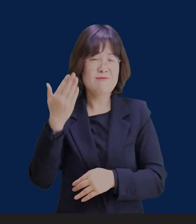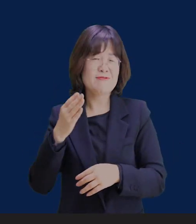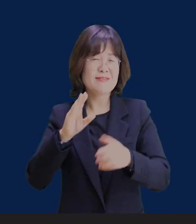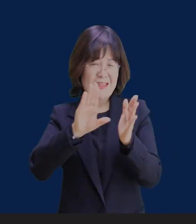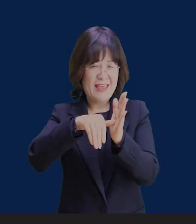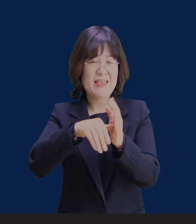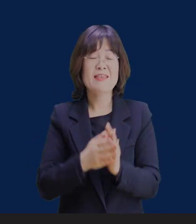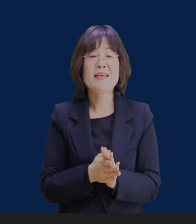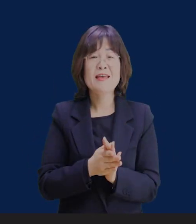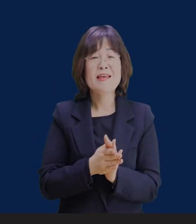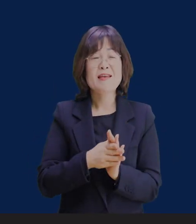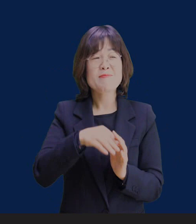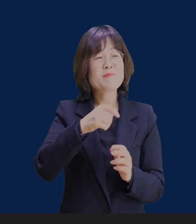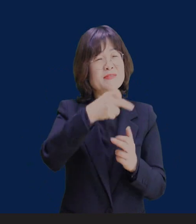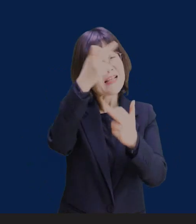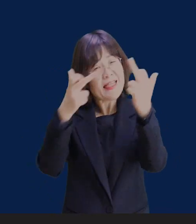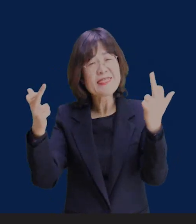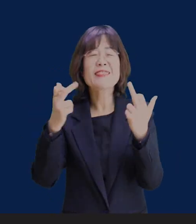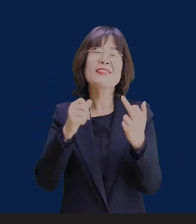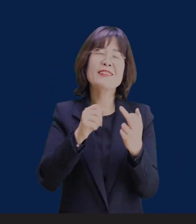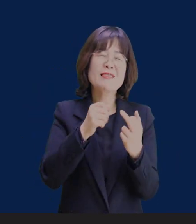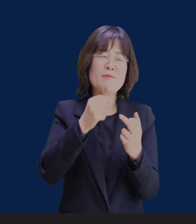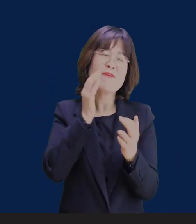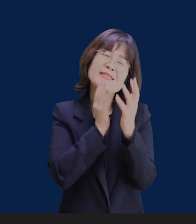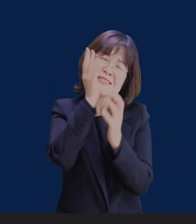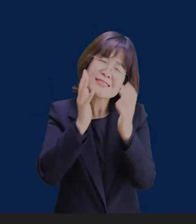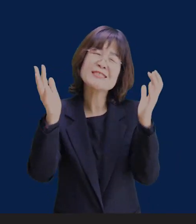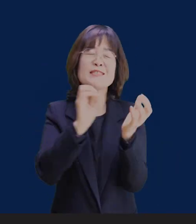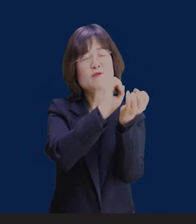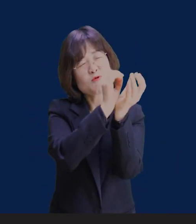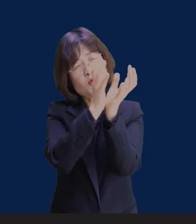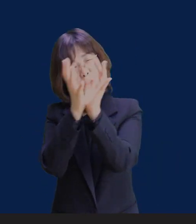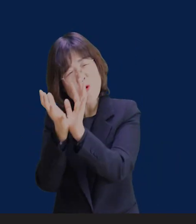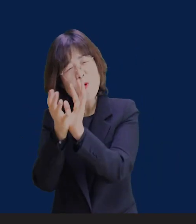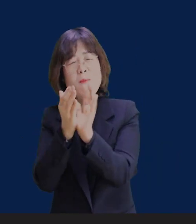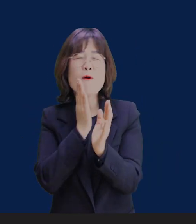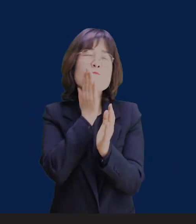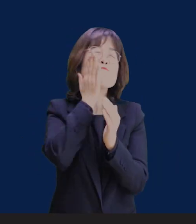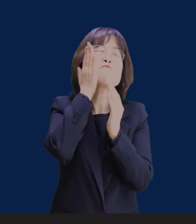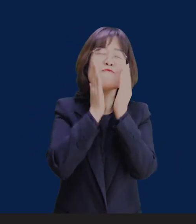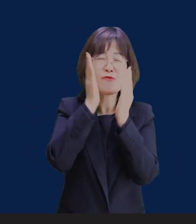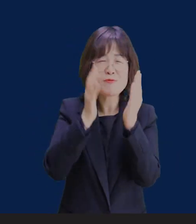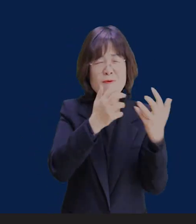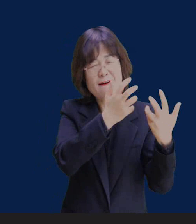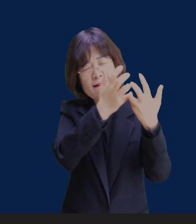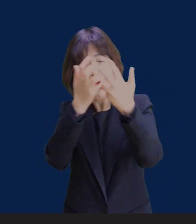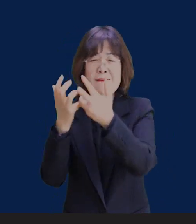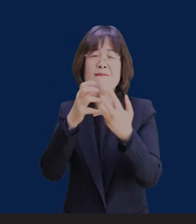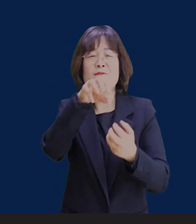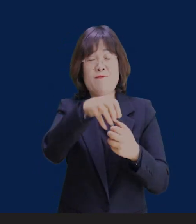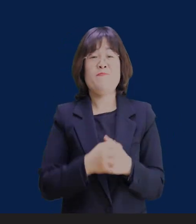내린 비로 산과들은 녹색으로 물들었고 각종 꽃들이 만발하는 계절에